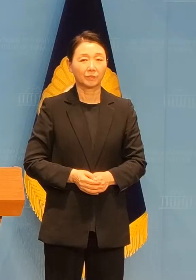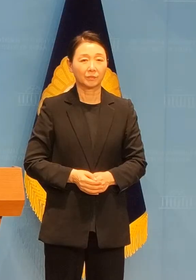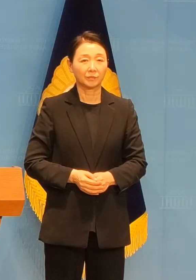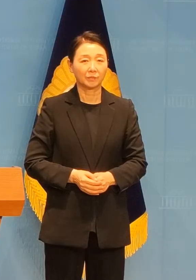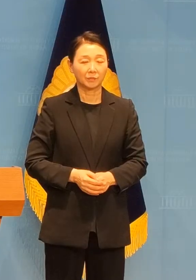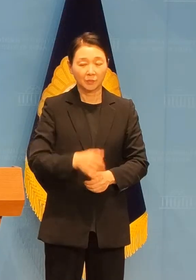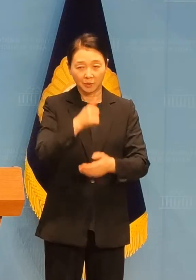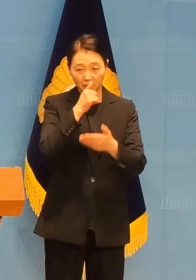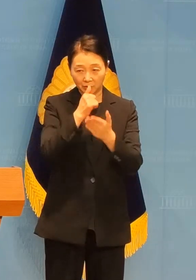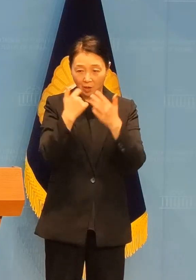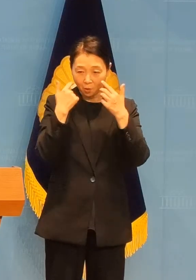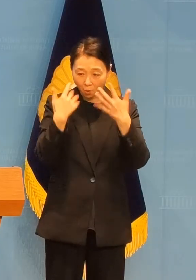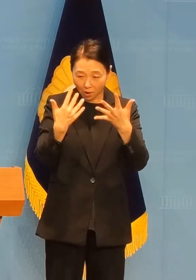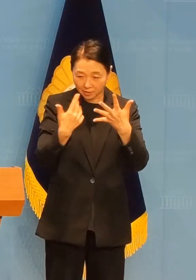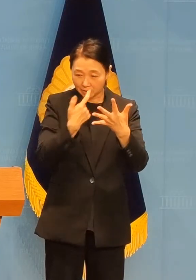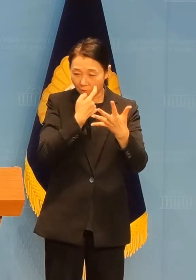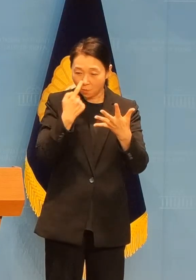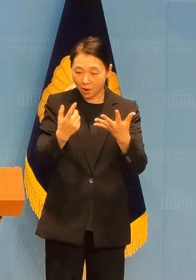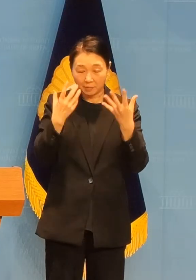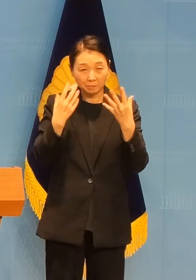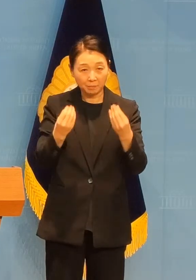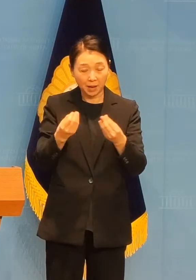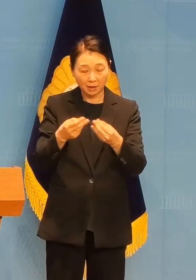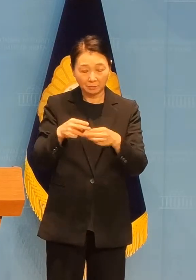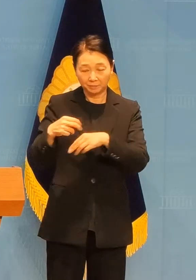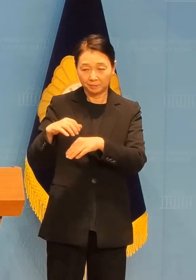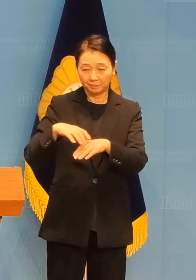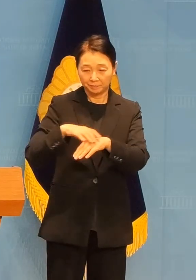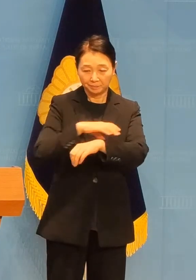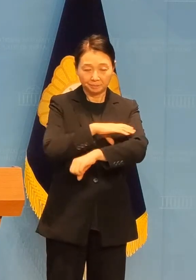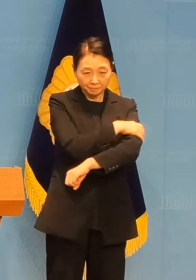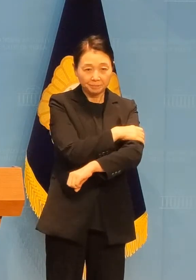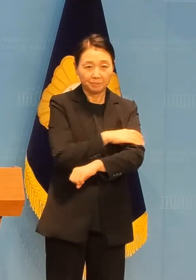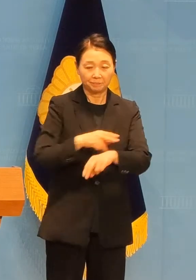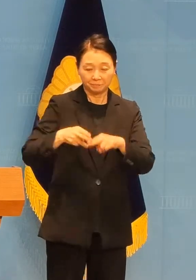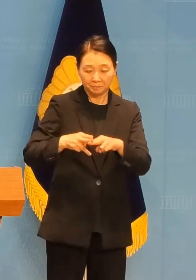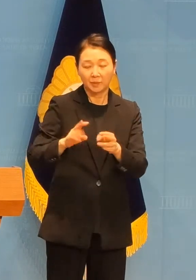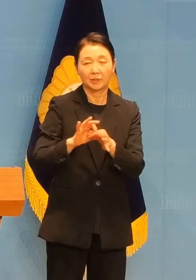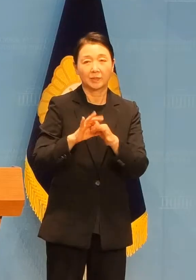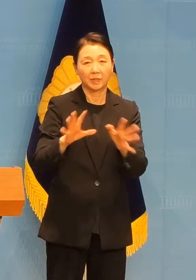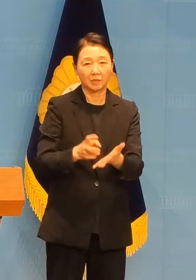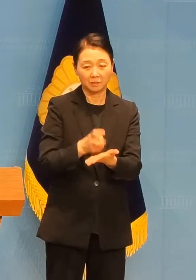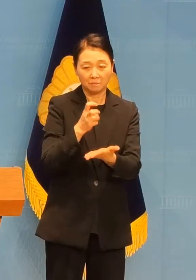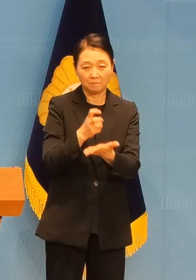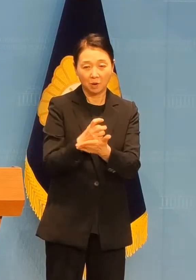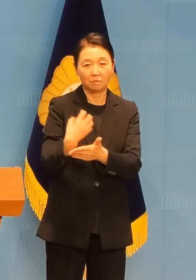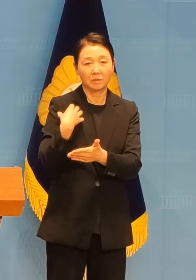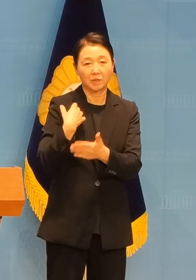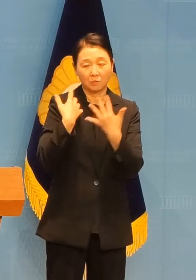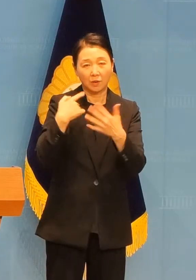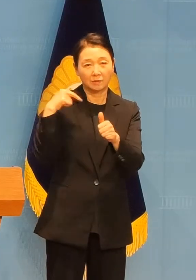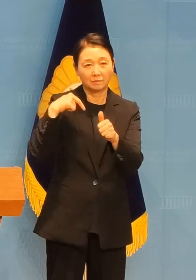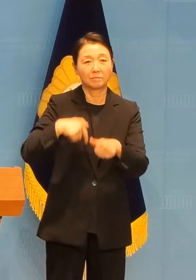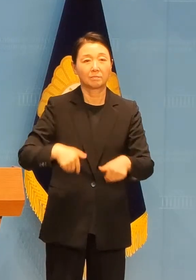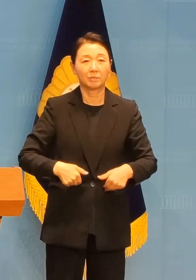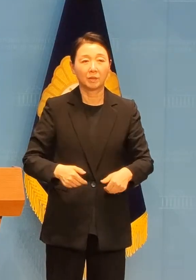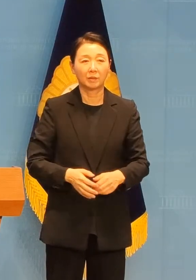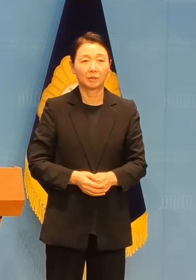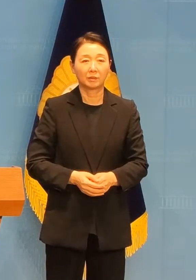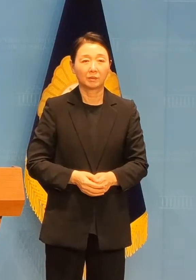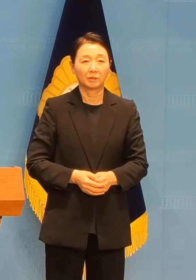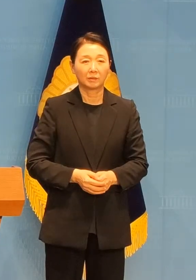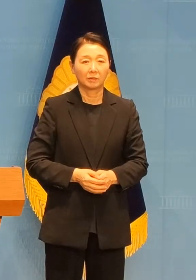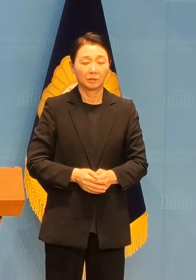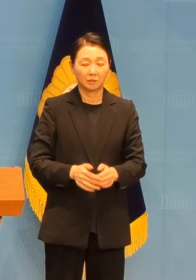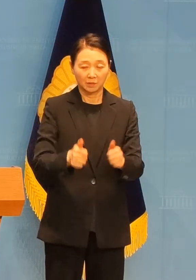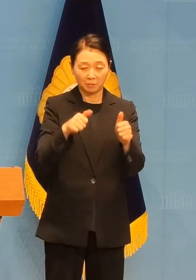혐의가 확인된다면 지위와 영향력에 관계없이 엄정한 법적 책임을 물어야 합니다.